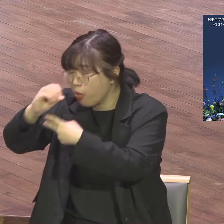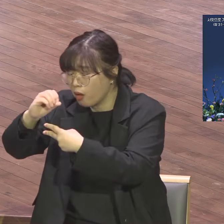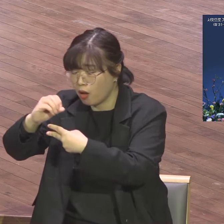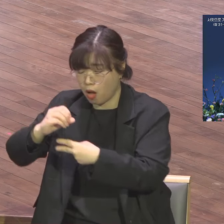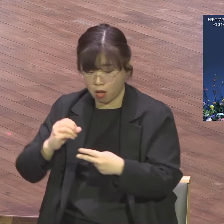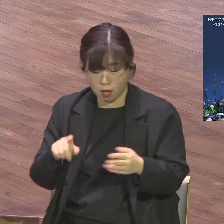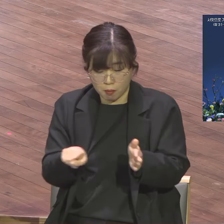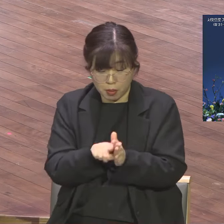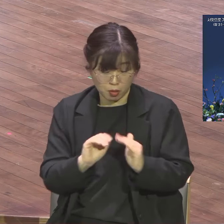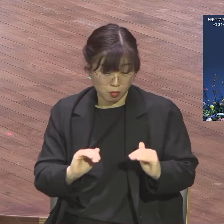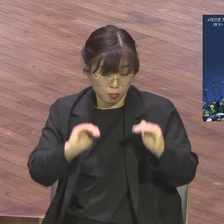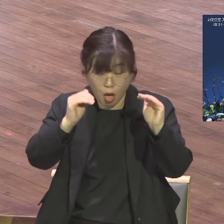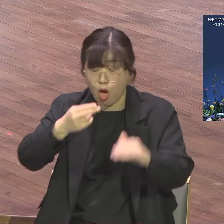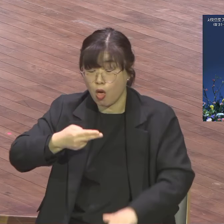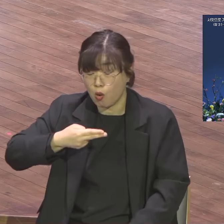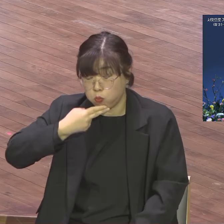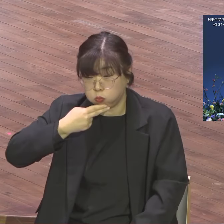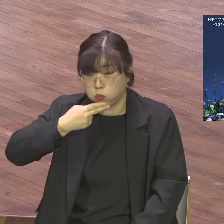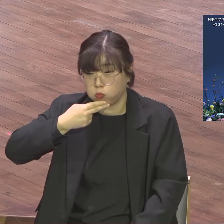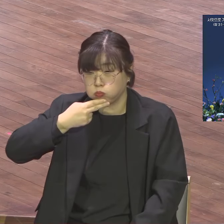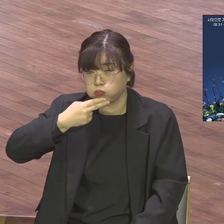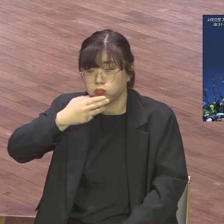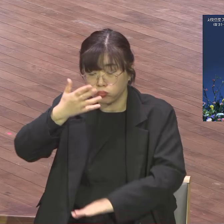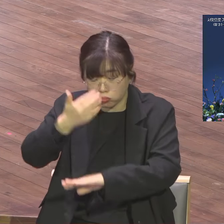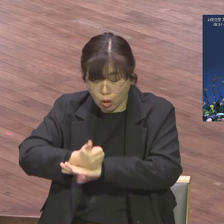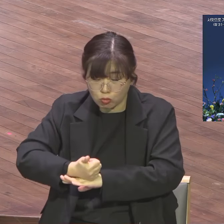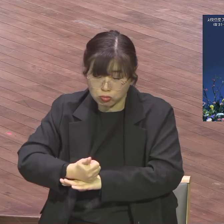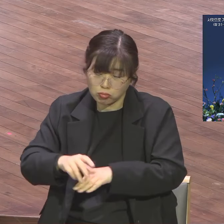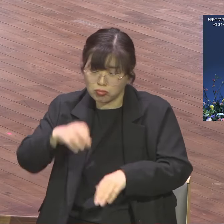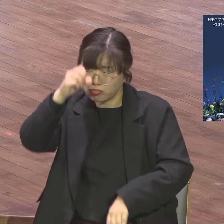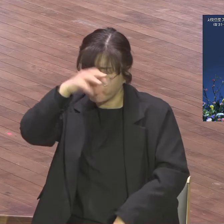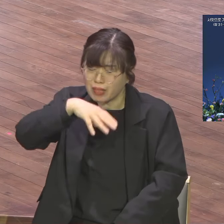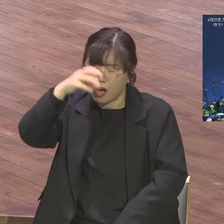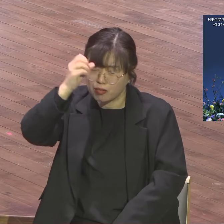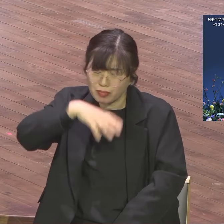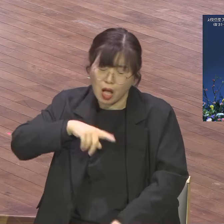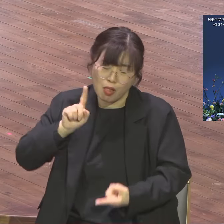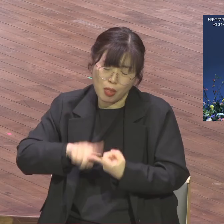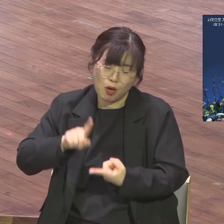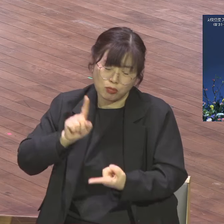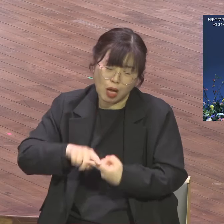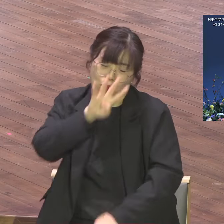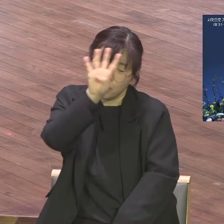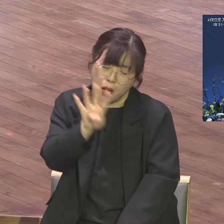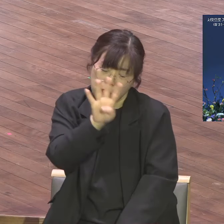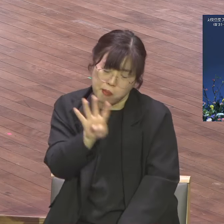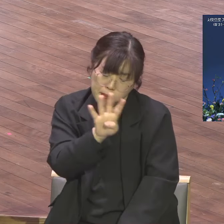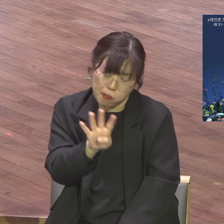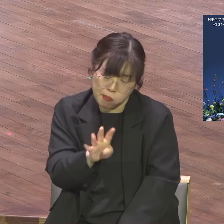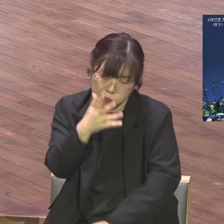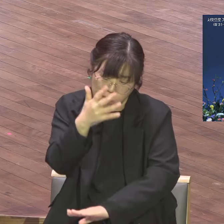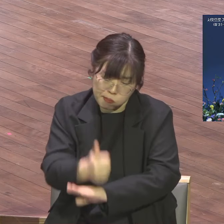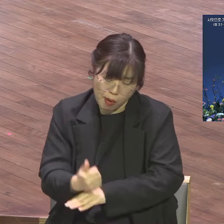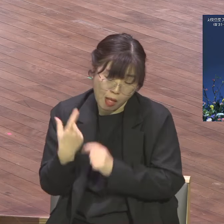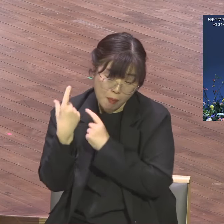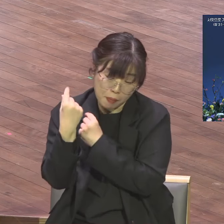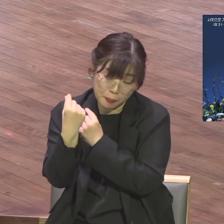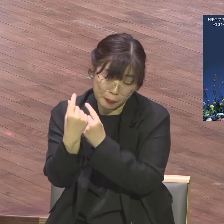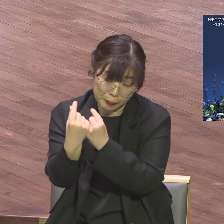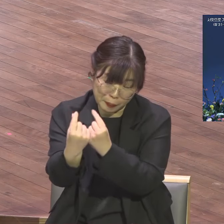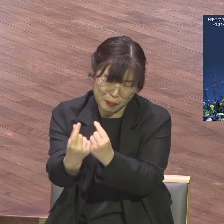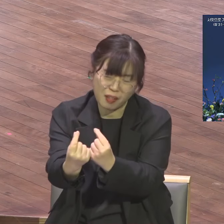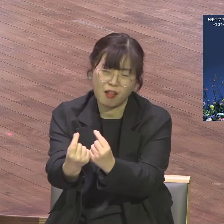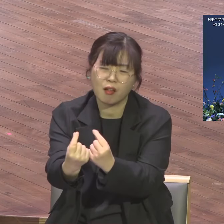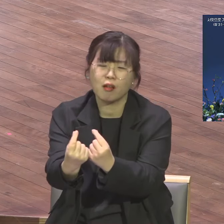없죠. 치명적인 그러한 삶이지요. 치명적이지요. 히브리 10장 38절에 보면